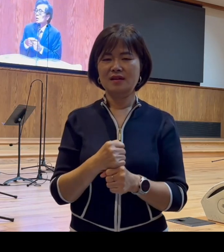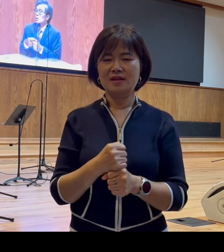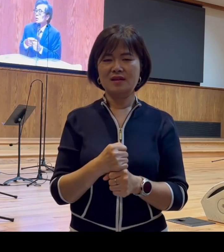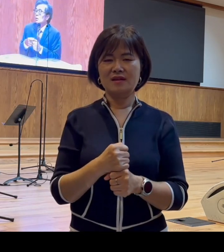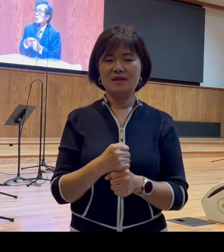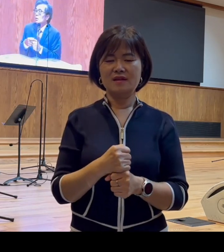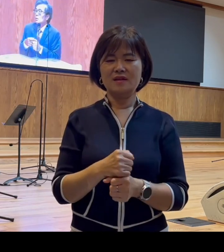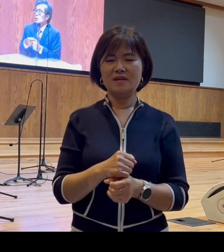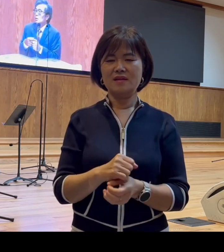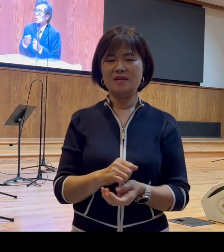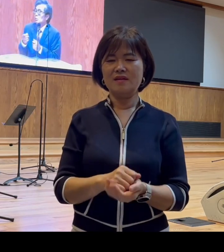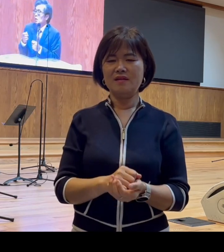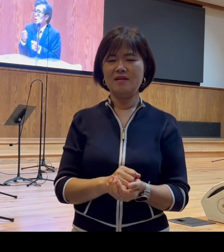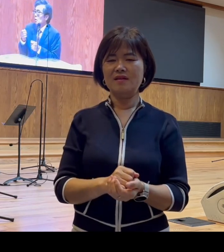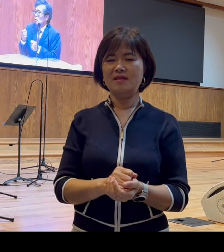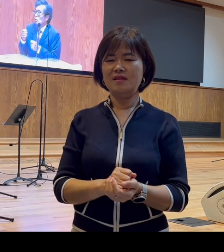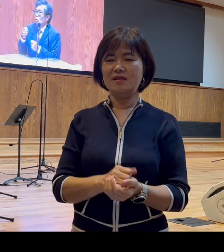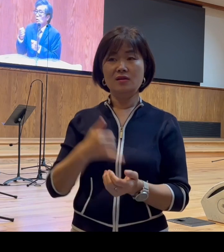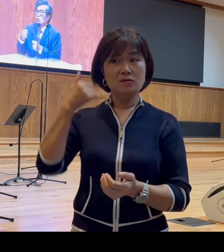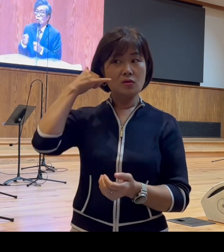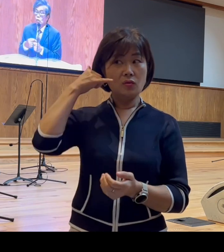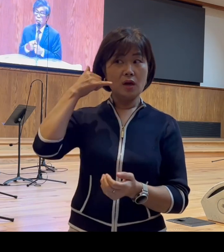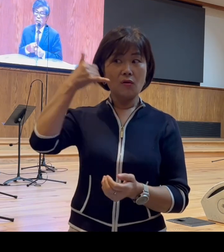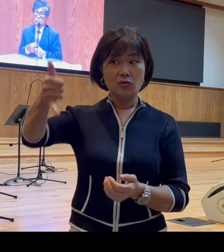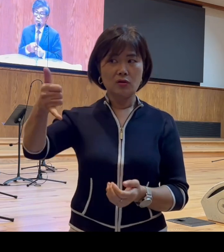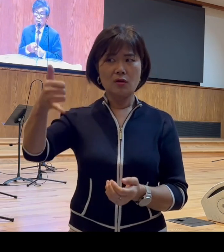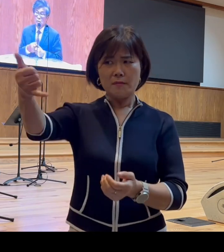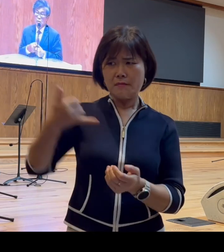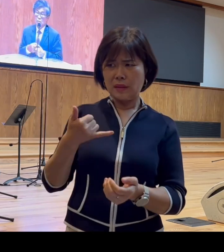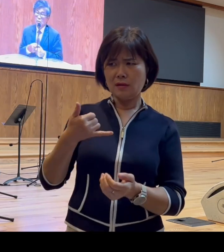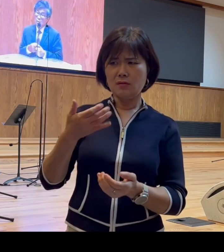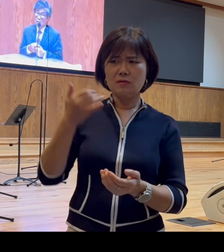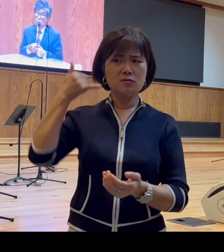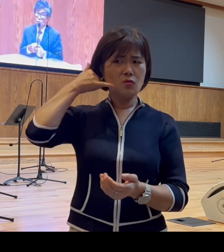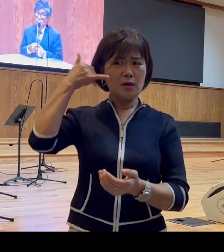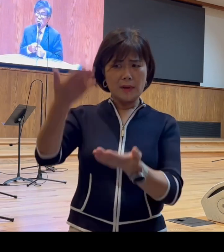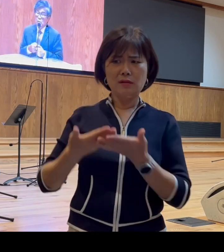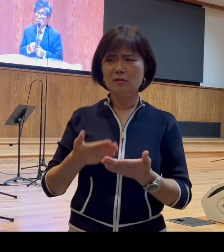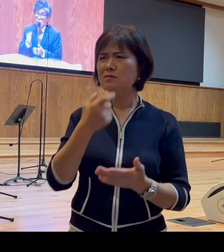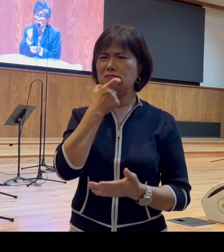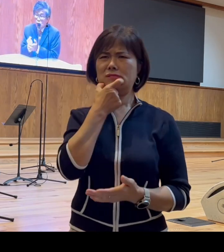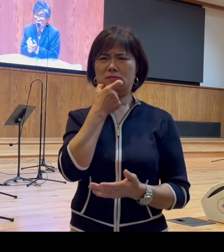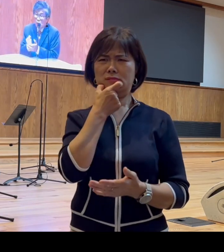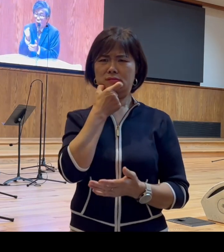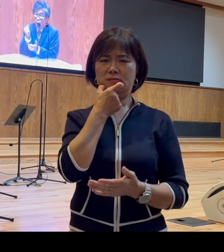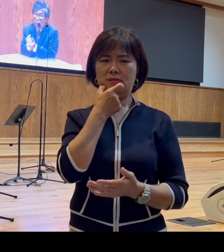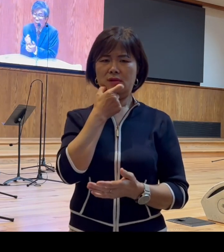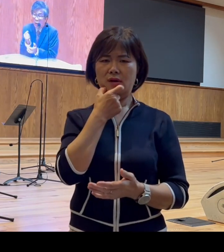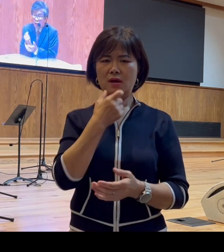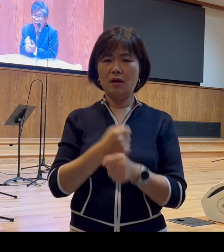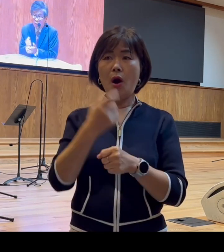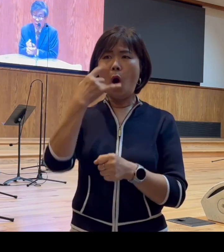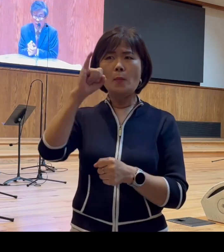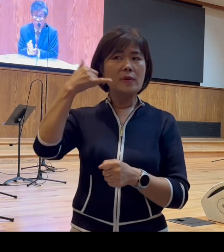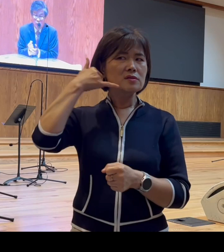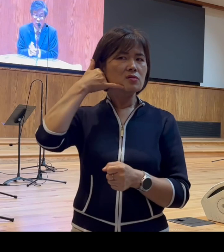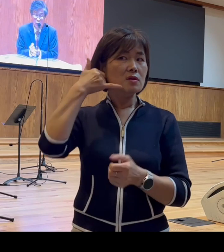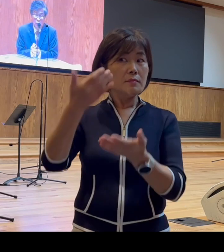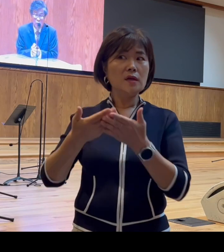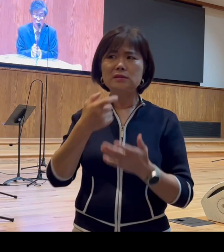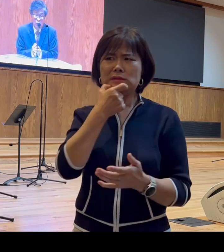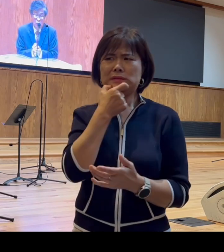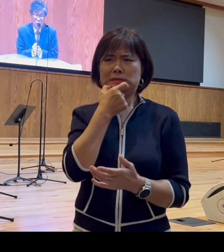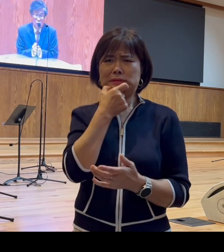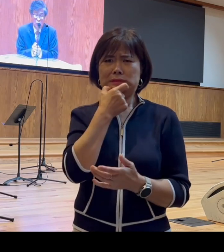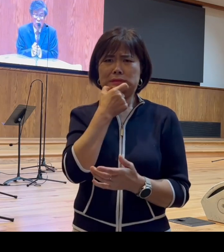유능한 이 양반이 전화를 걸거나 받지를 못한다니까요. 그게 상상이 되세요? 심지어는 엄마의 전화를 받지를